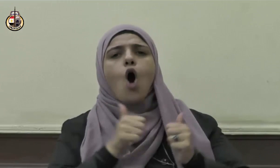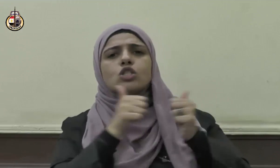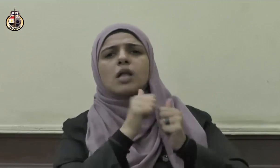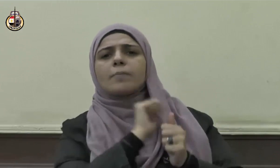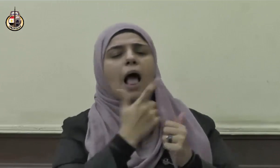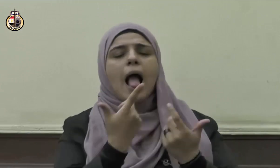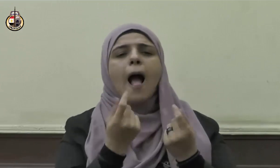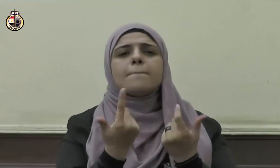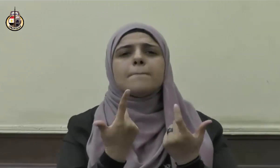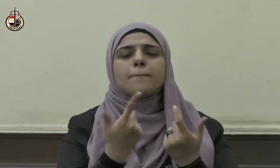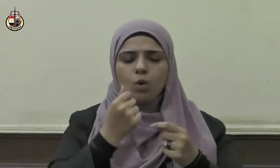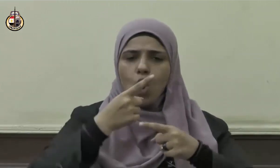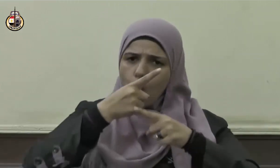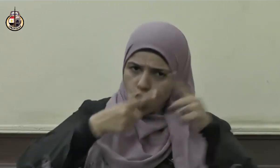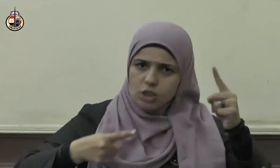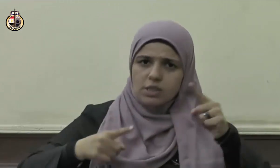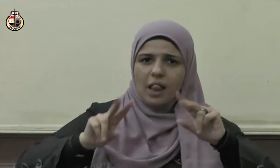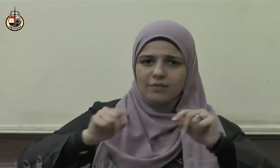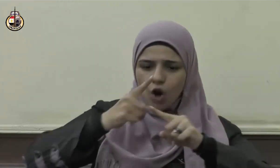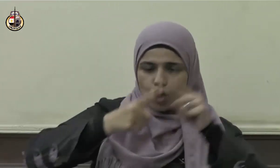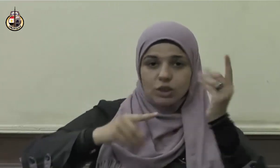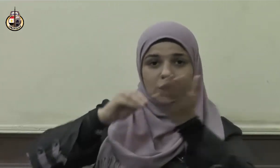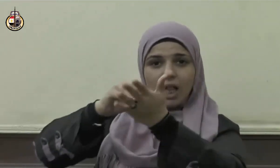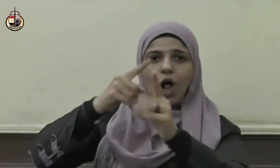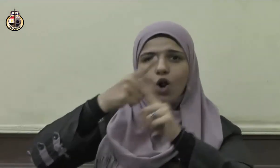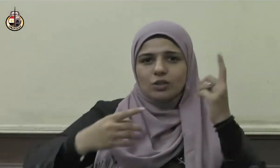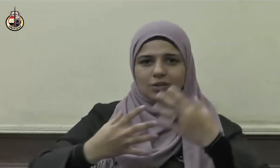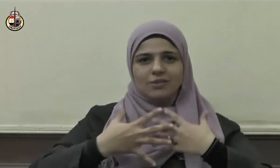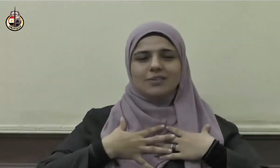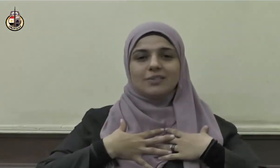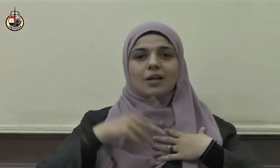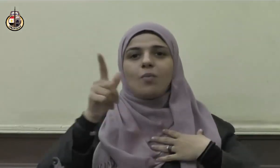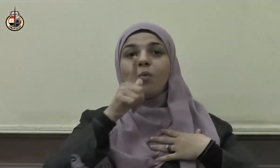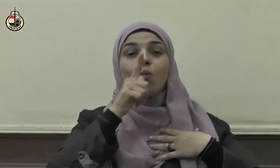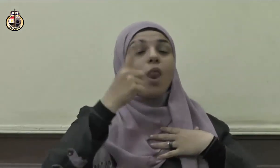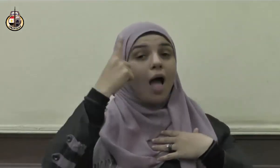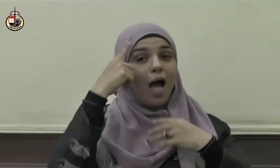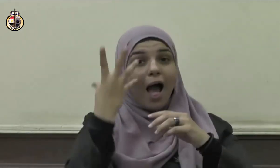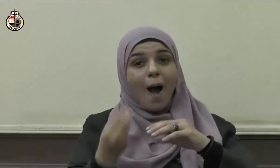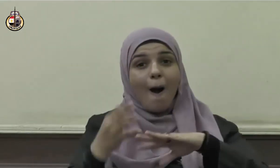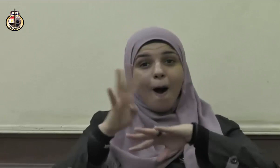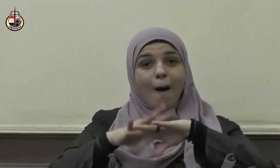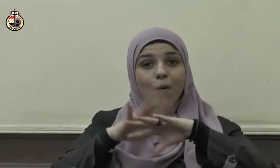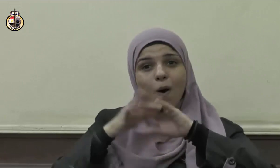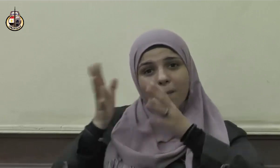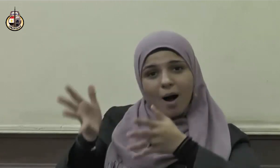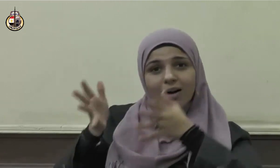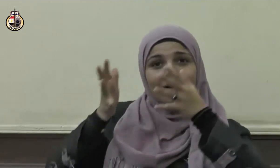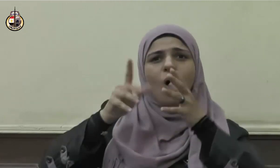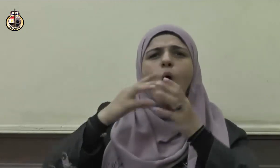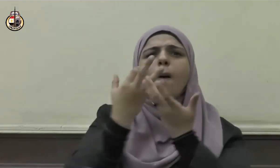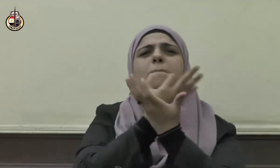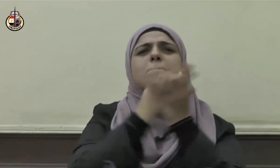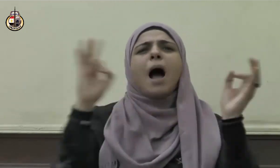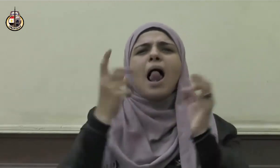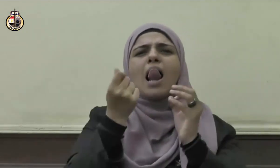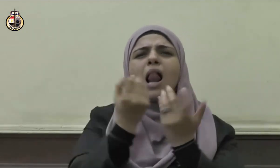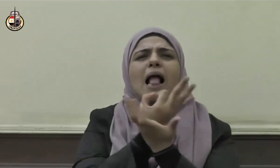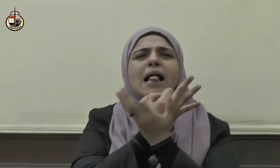قلت مثله. قال وأتى أبو بكر رضي الله عنه بكل ما عنده،